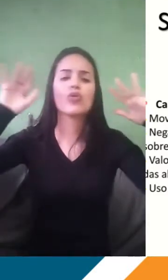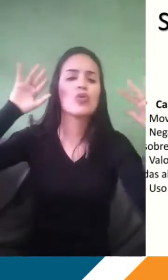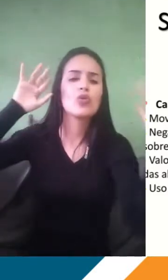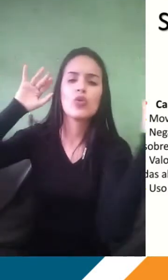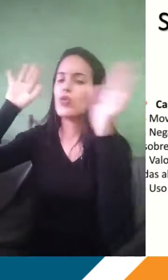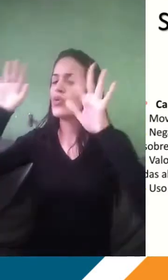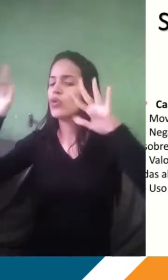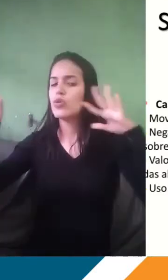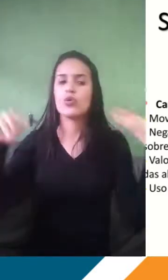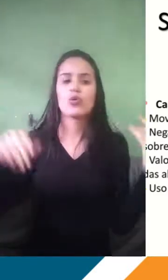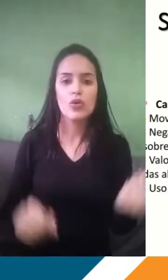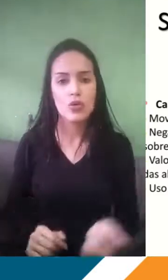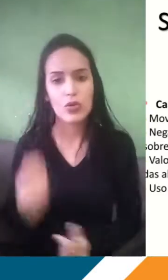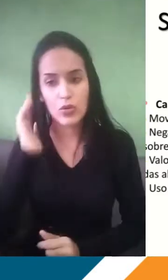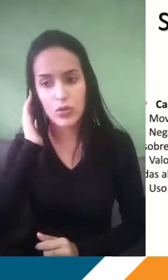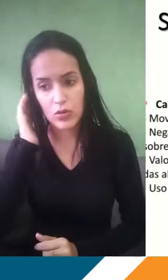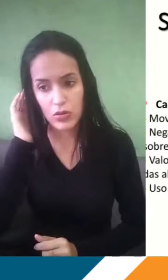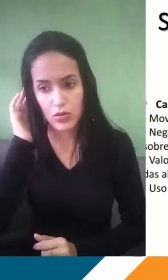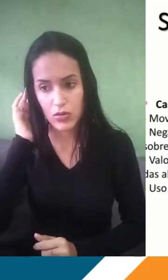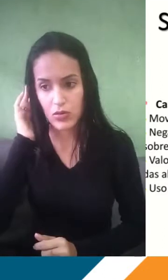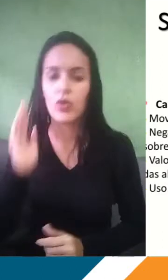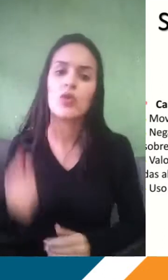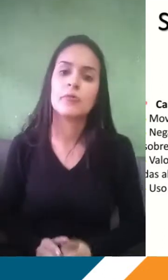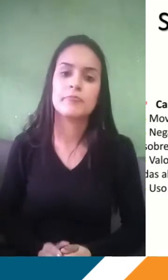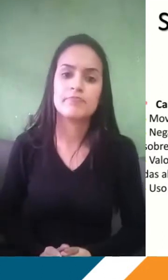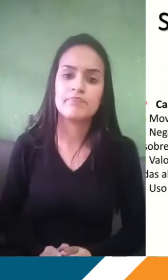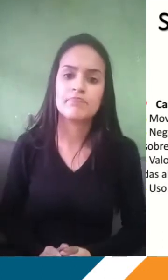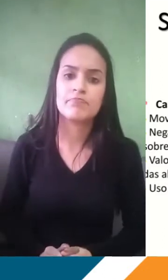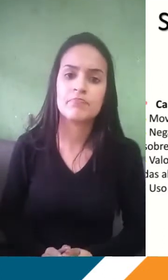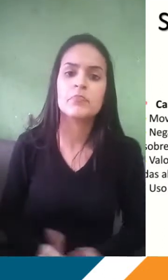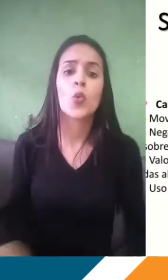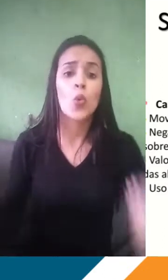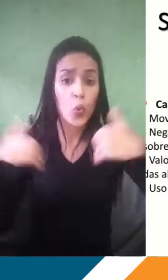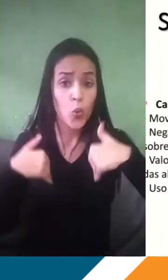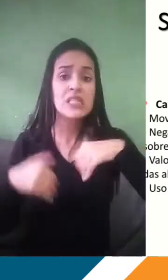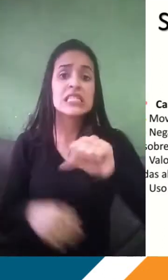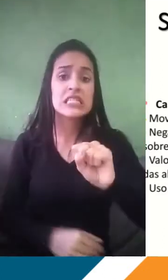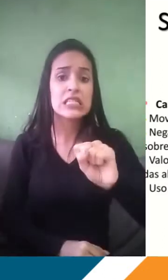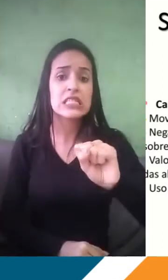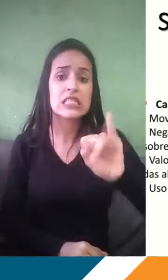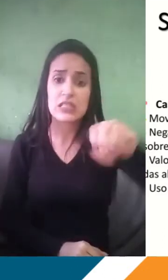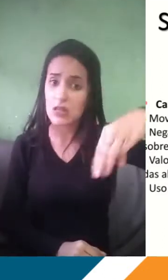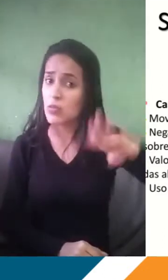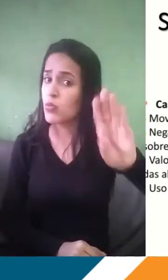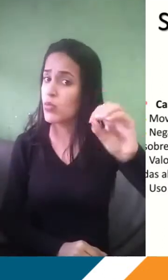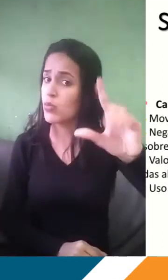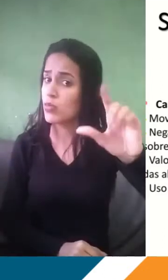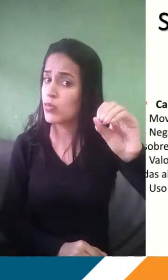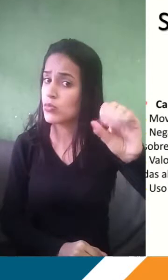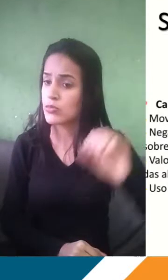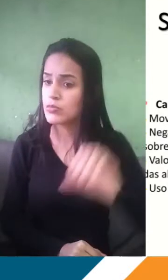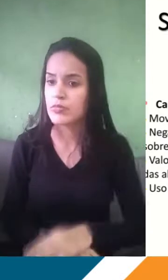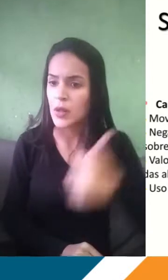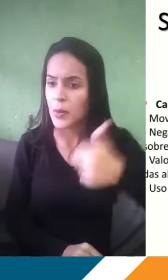da fantasia, e o uso de elementos simbólicos. O primeiro quadro é Paisagem Catalã, do